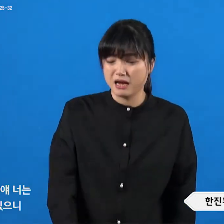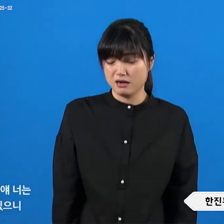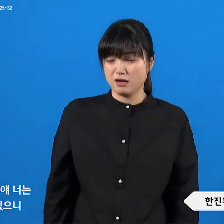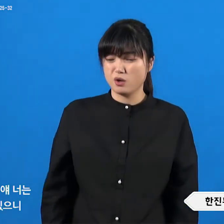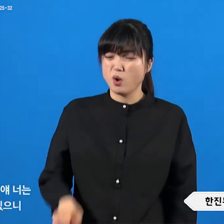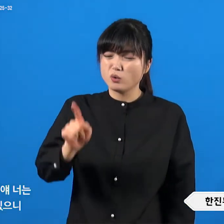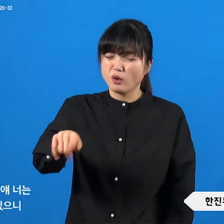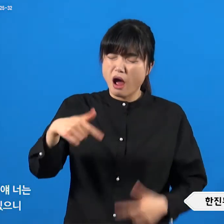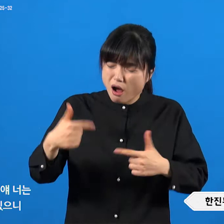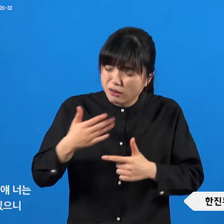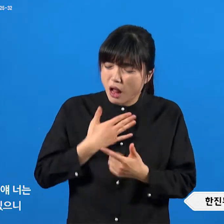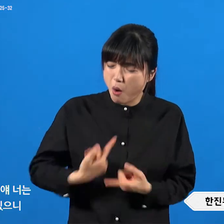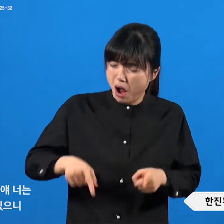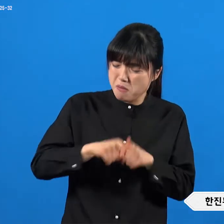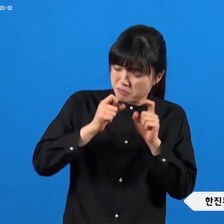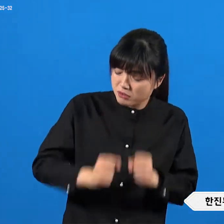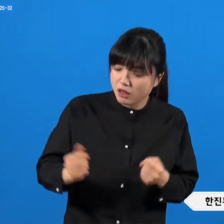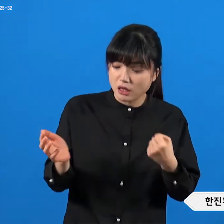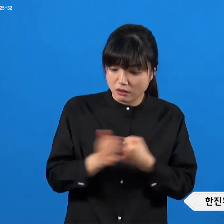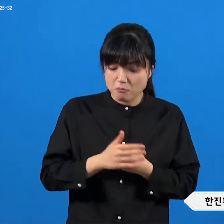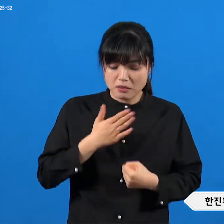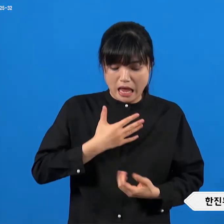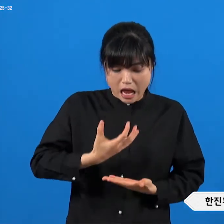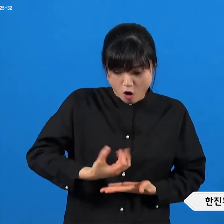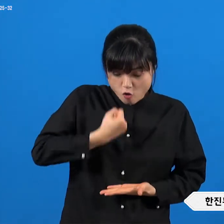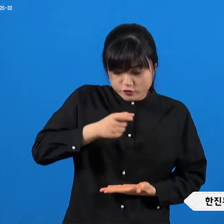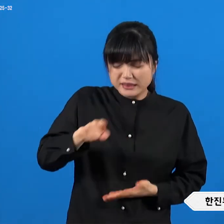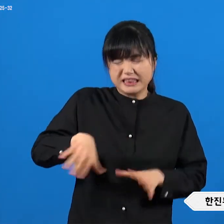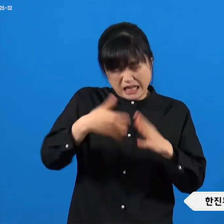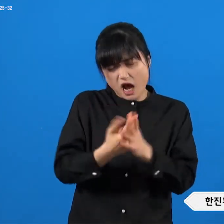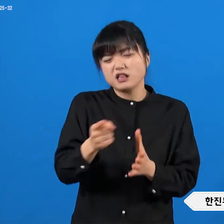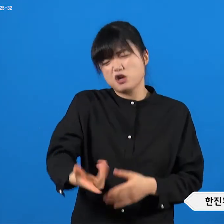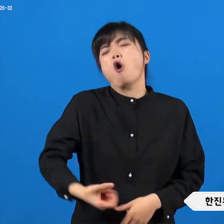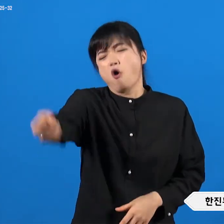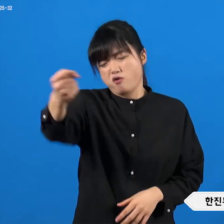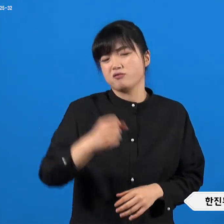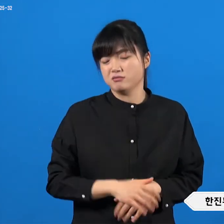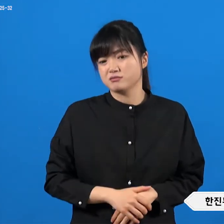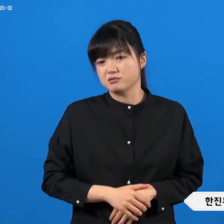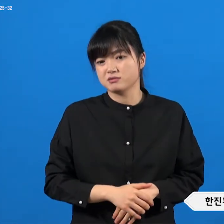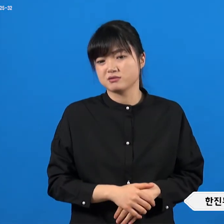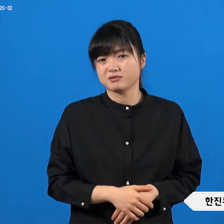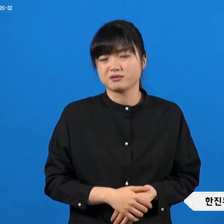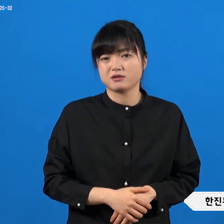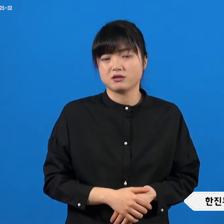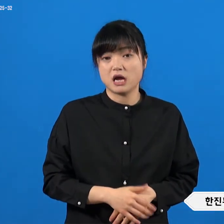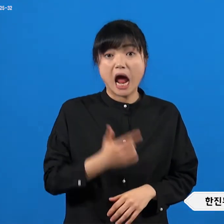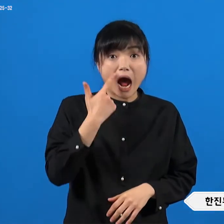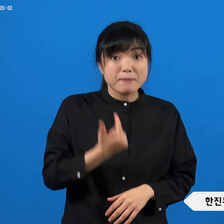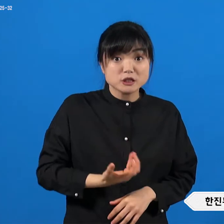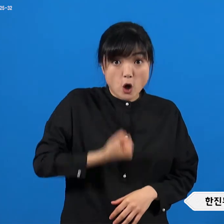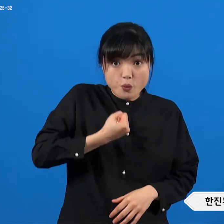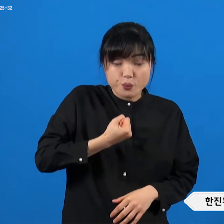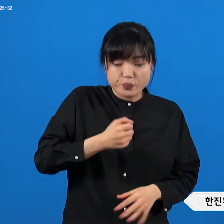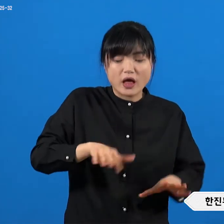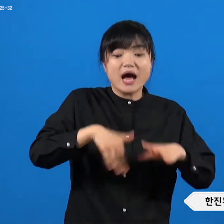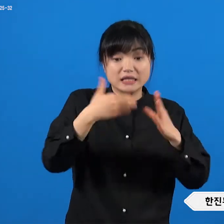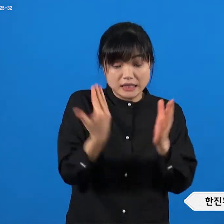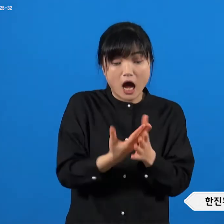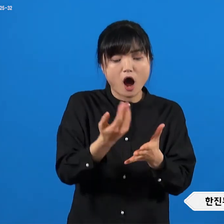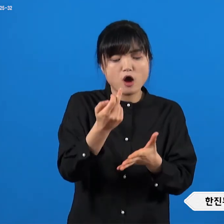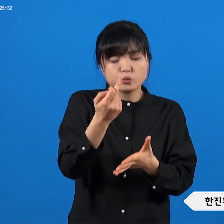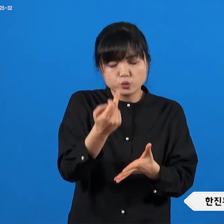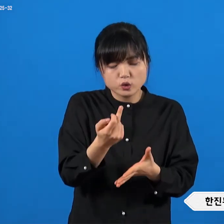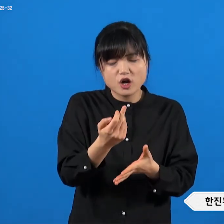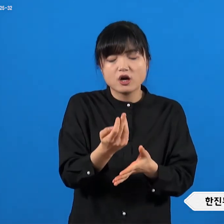예 너는 항상 나와 함께 있으니 내 것이 다 내 것이로되. 아버지 것이 다